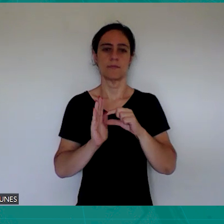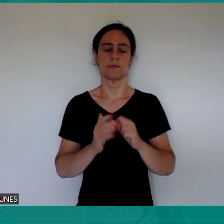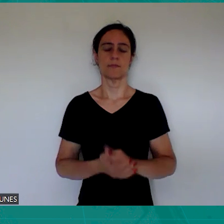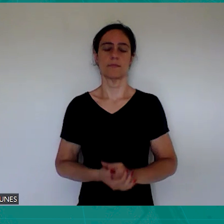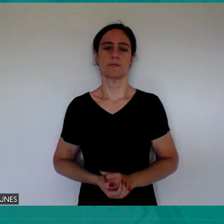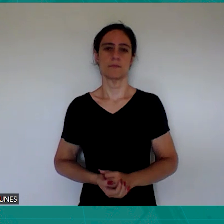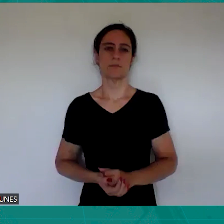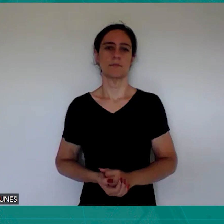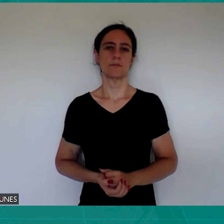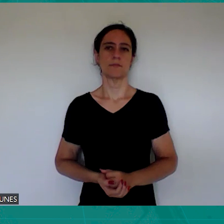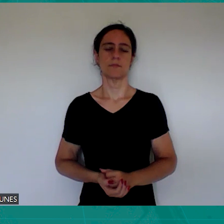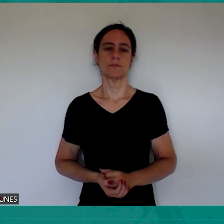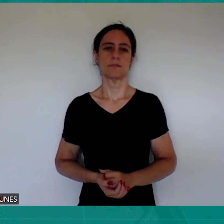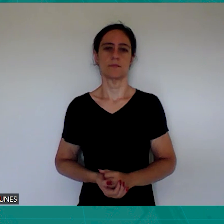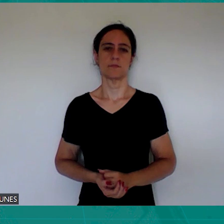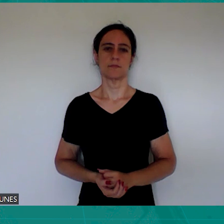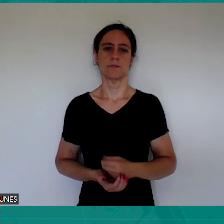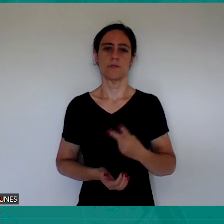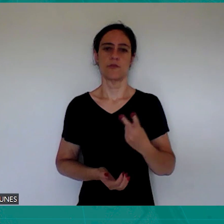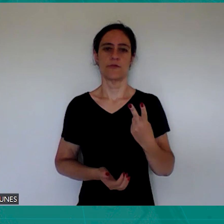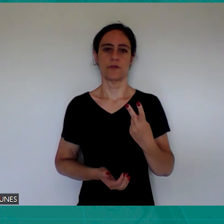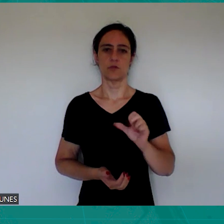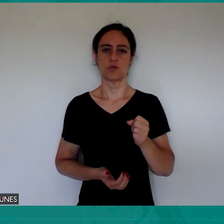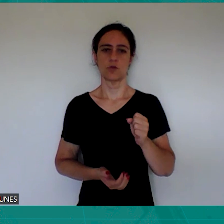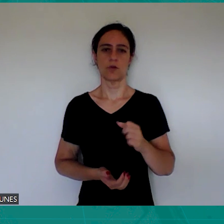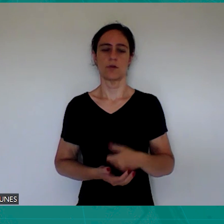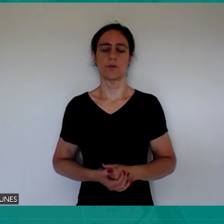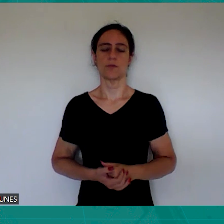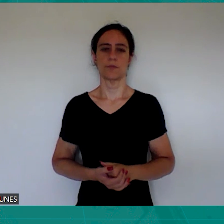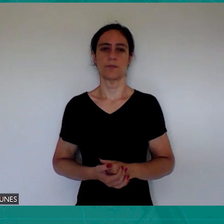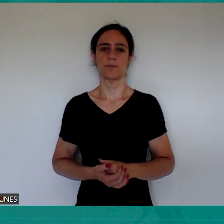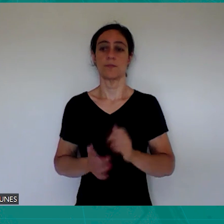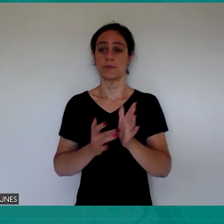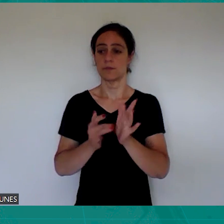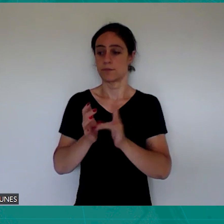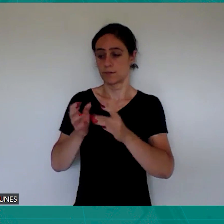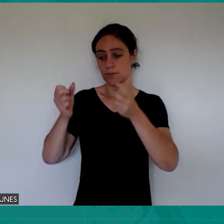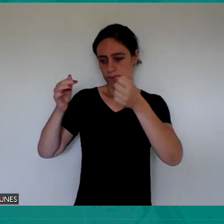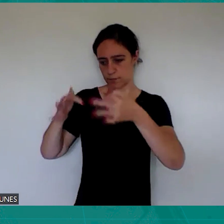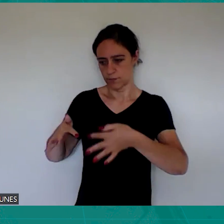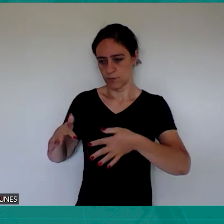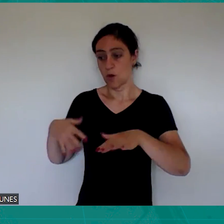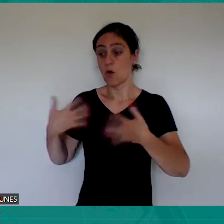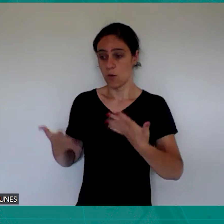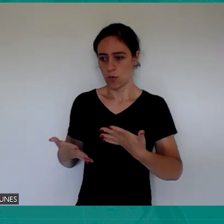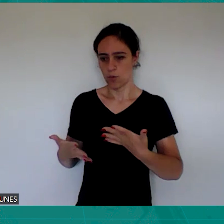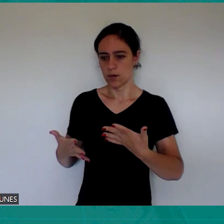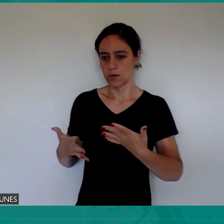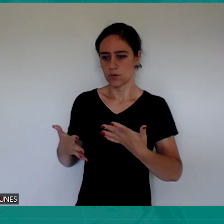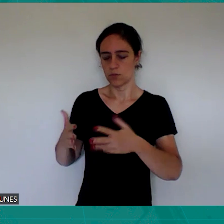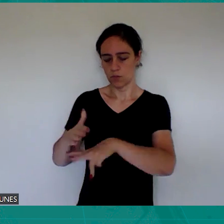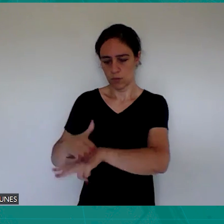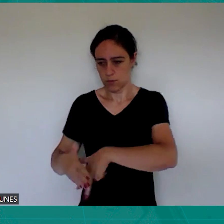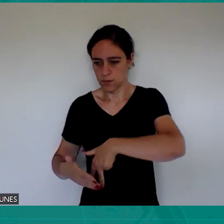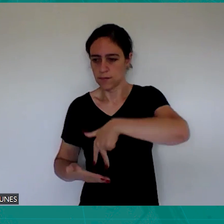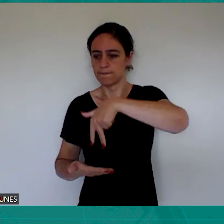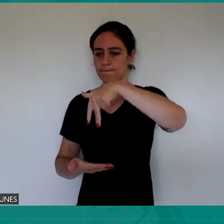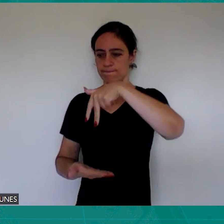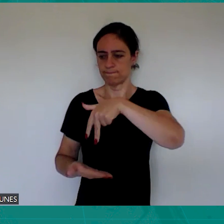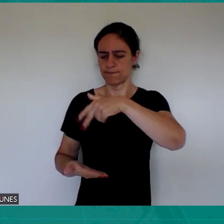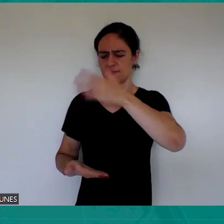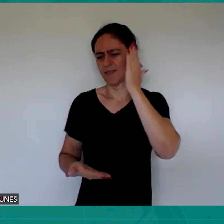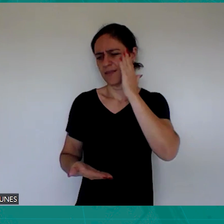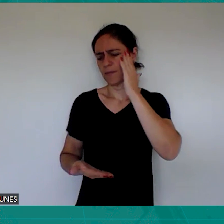Jesus, versículo 28. Disse-lhe, pois, Jesus: quando levantardes o Filho do Homem, então sabereis que eu sou, e